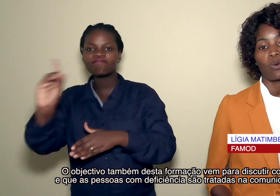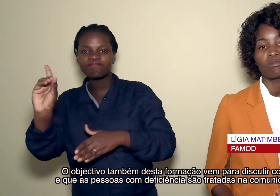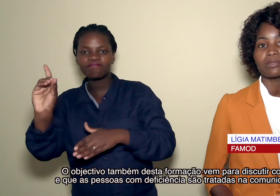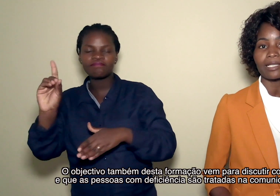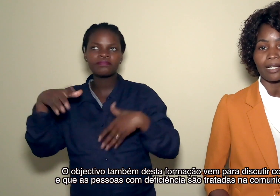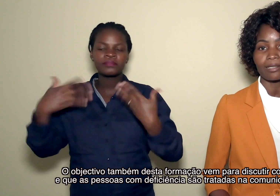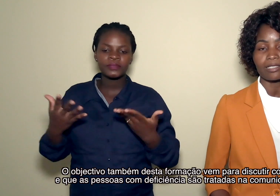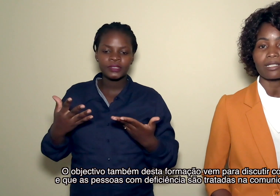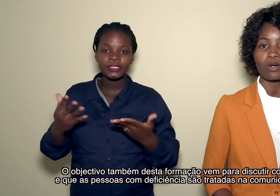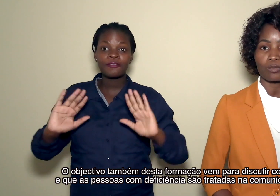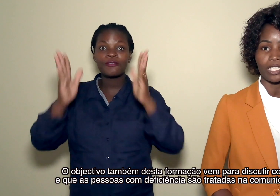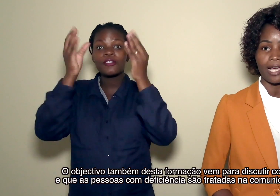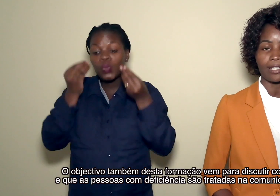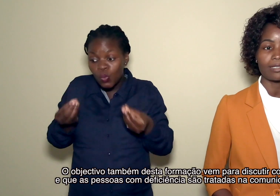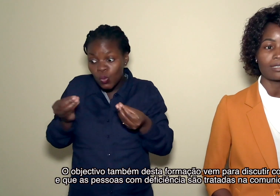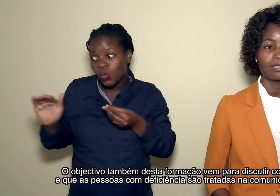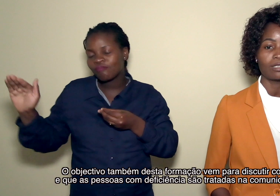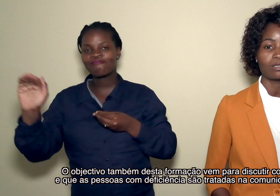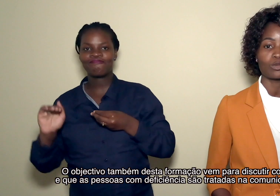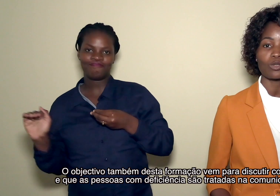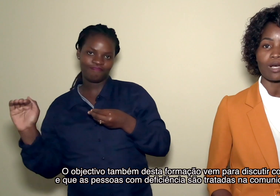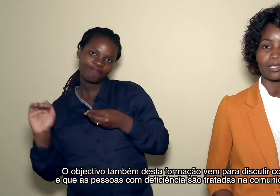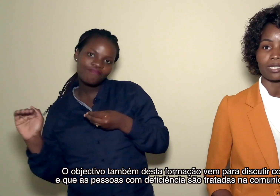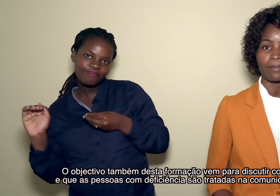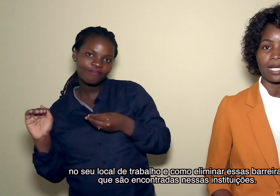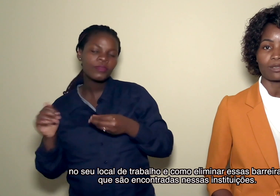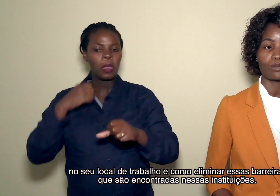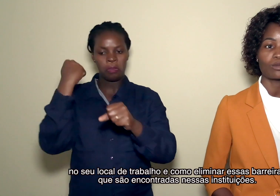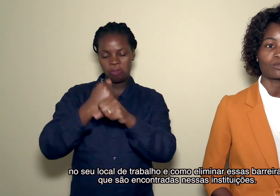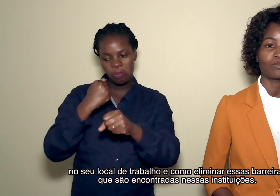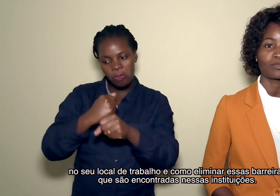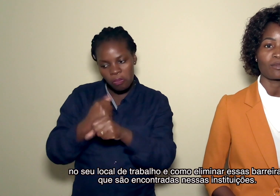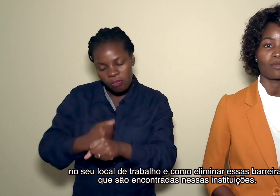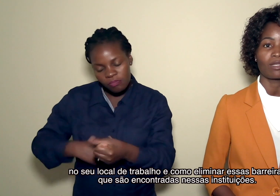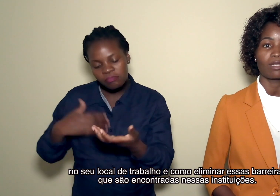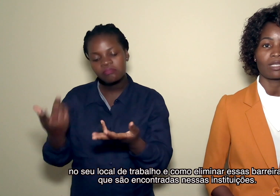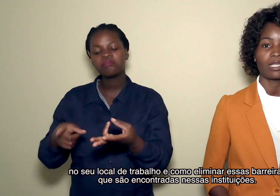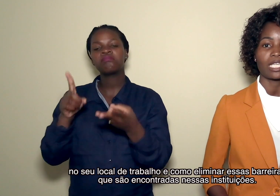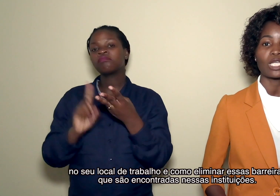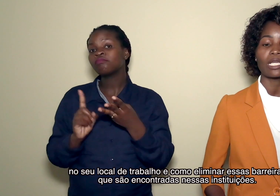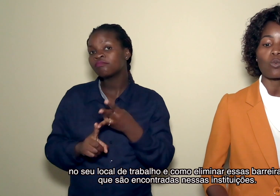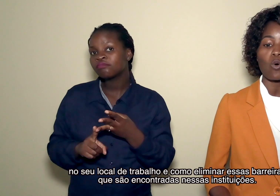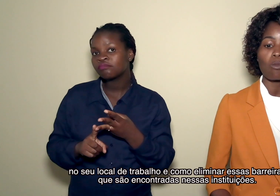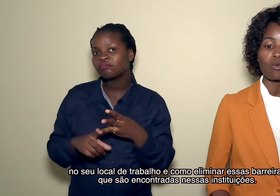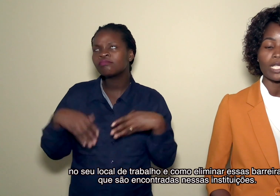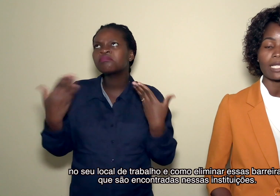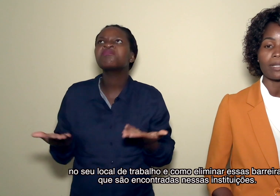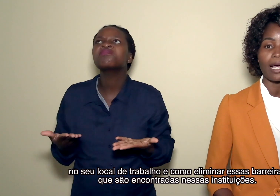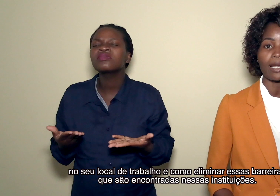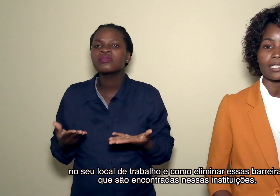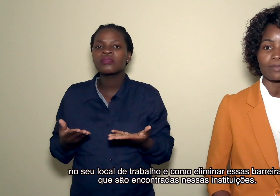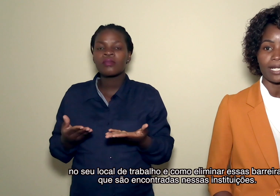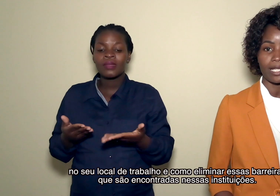tratadas na comunidade, no seu local de trabalho e como